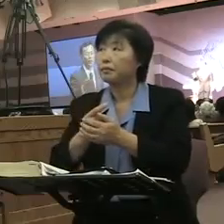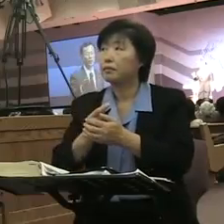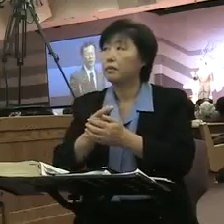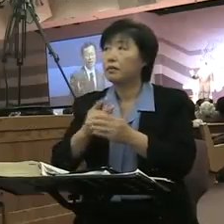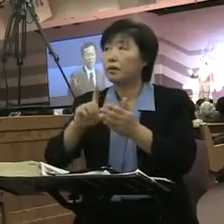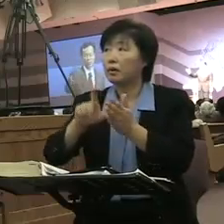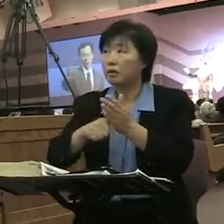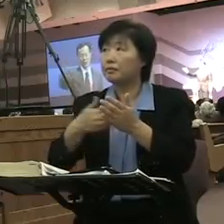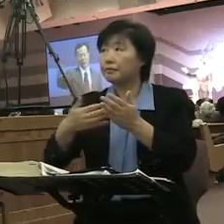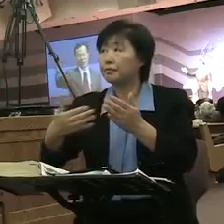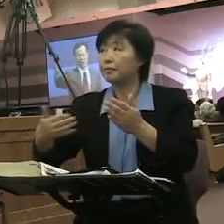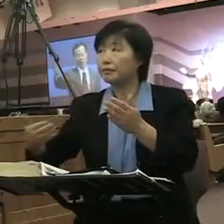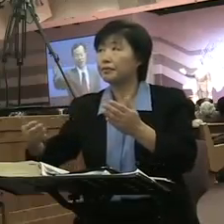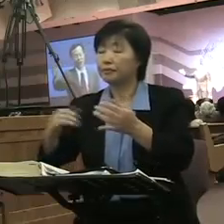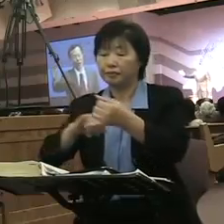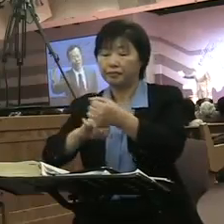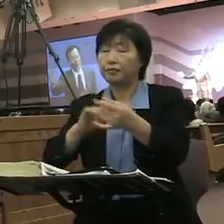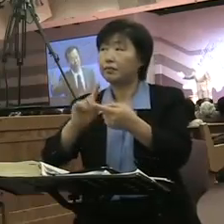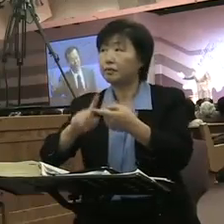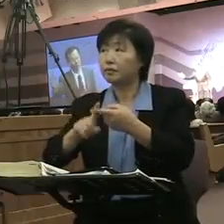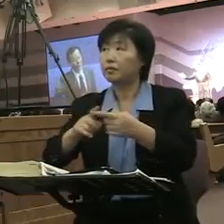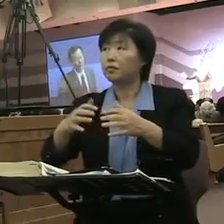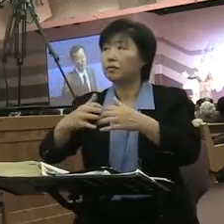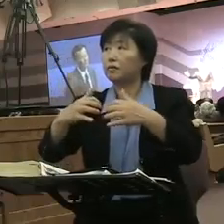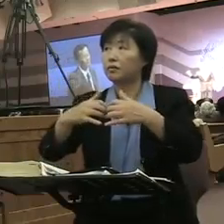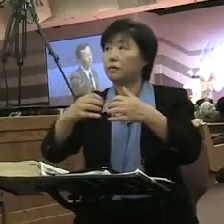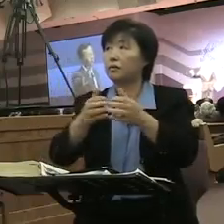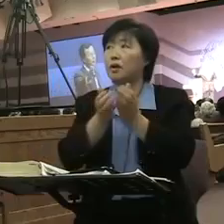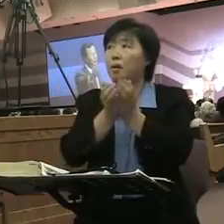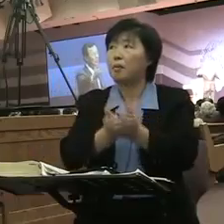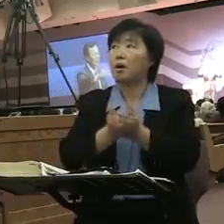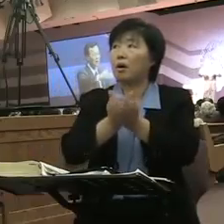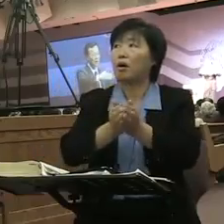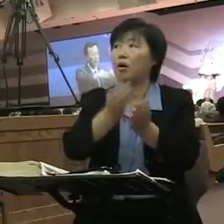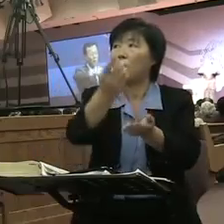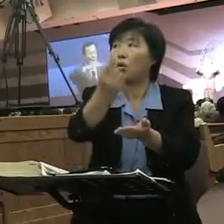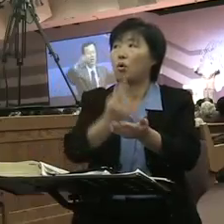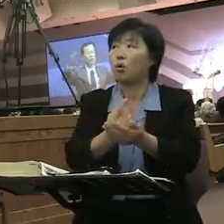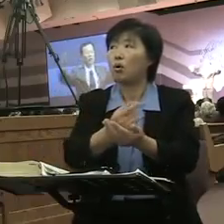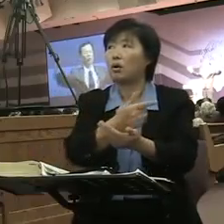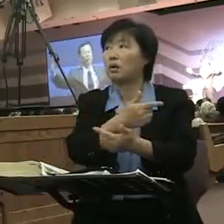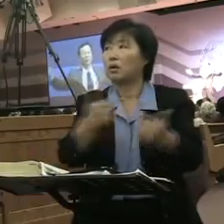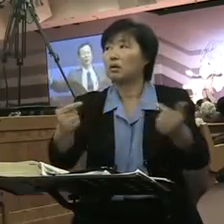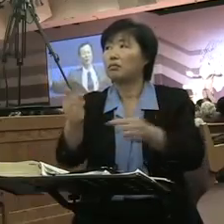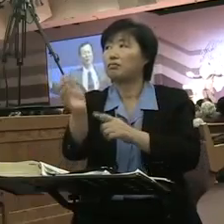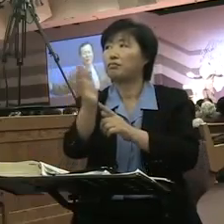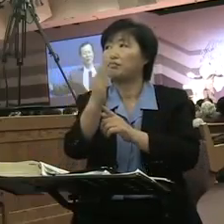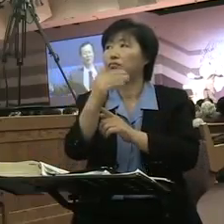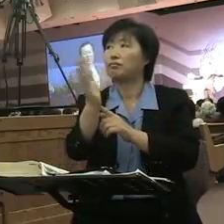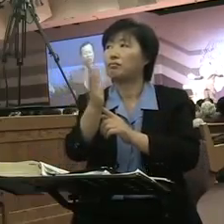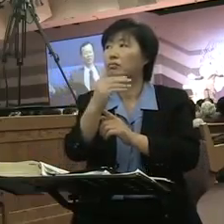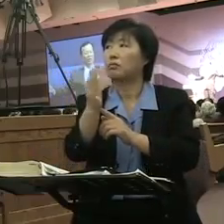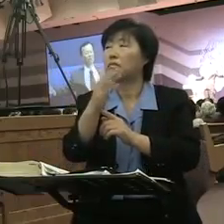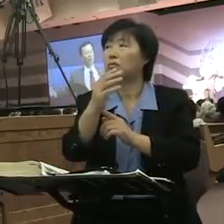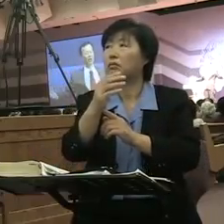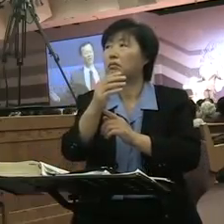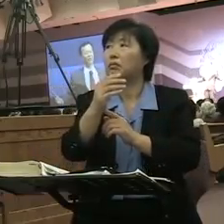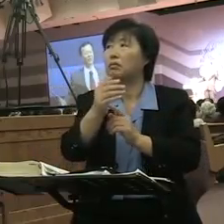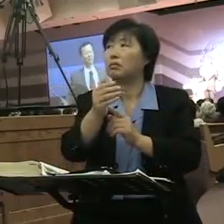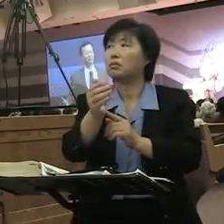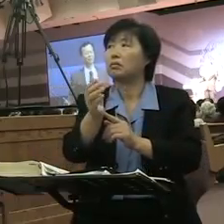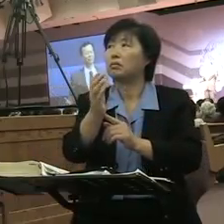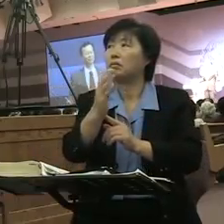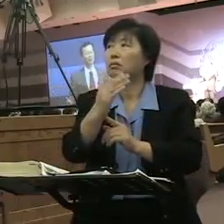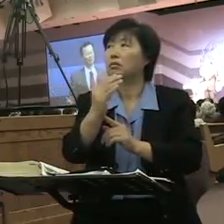흘러 약속대로 전쟁터에서 배가 옵니다. 큰 플래카드를 걸고 옵니다. 그 큰